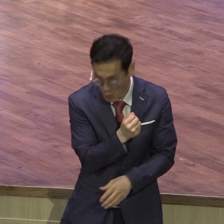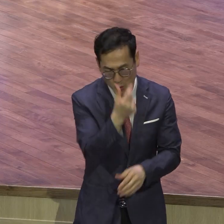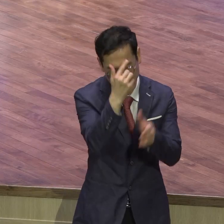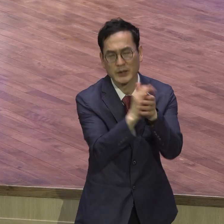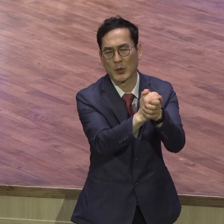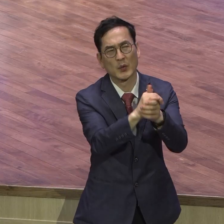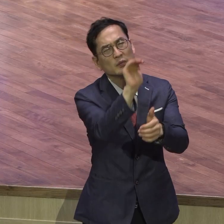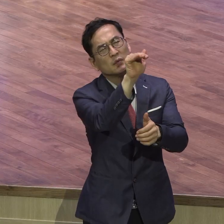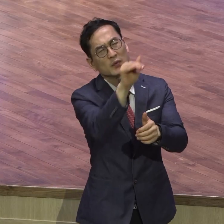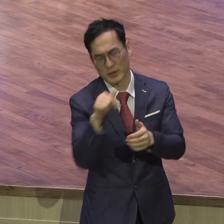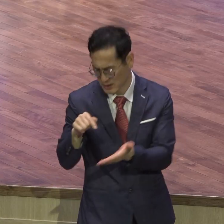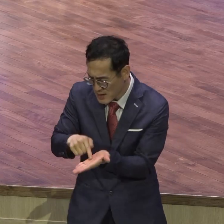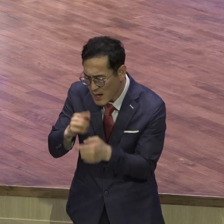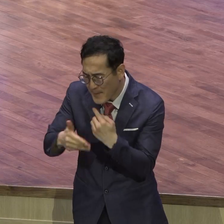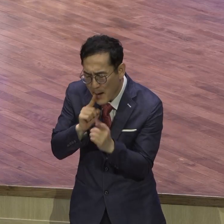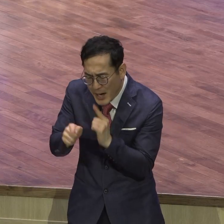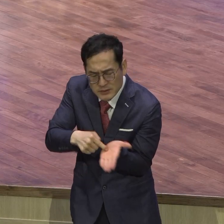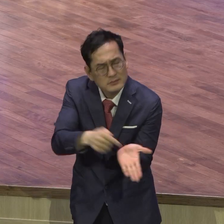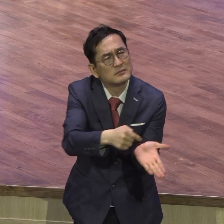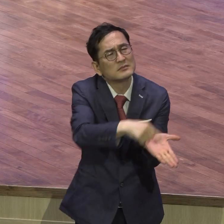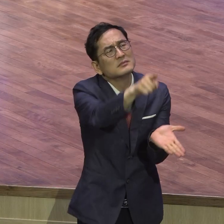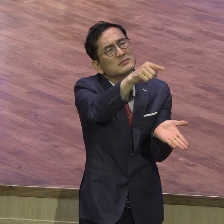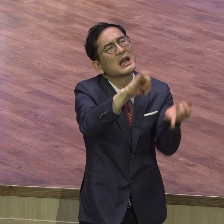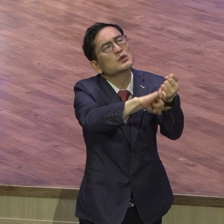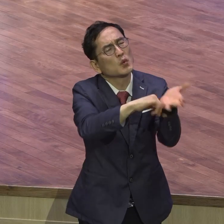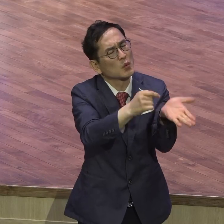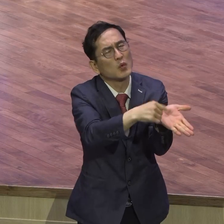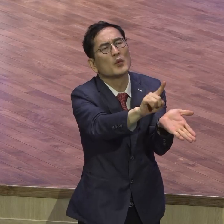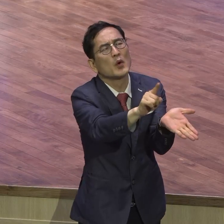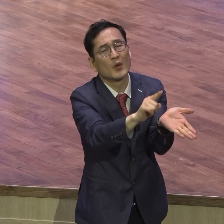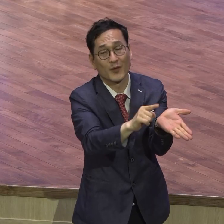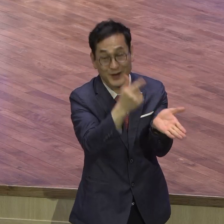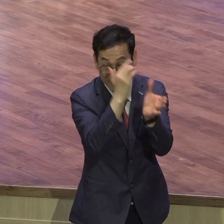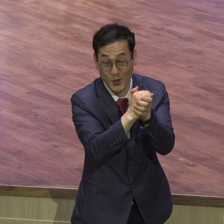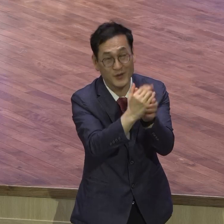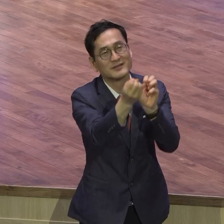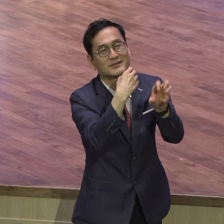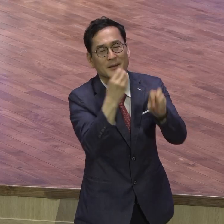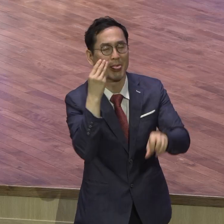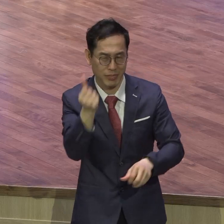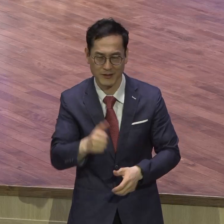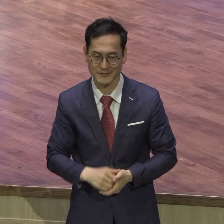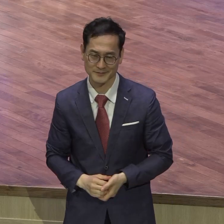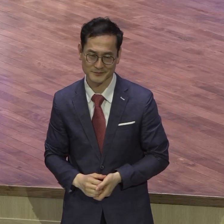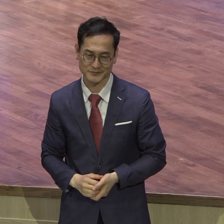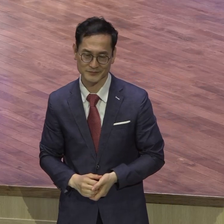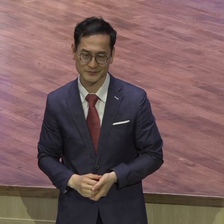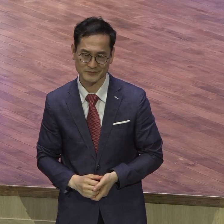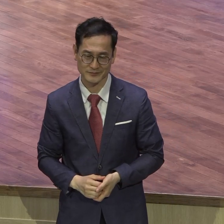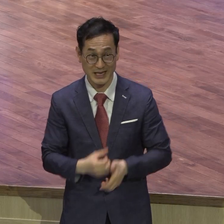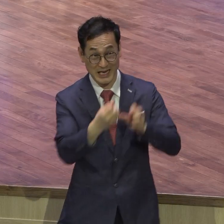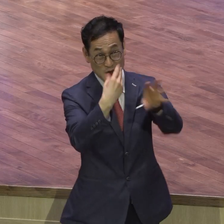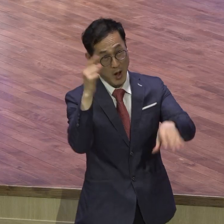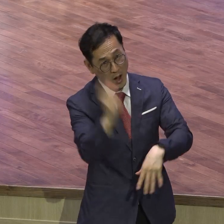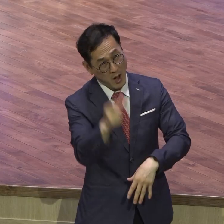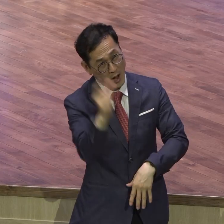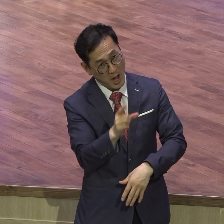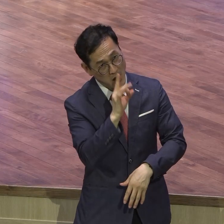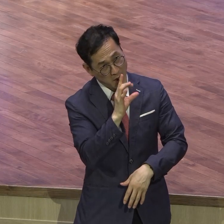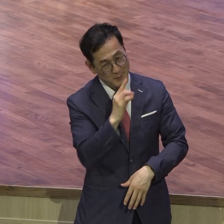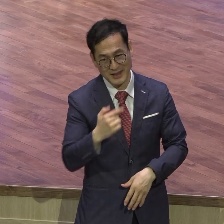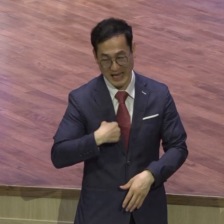기도라 은약 기도 기도로 같은 기도가 아니잖아요 거의 기도 응답 못 받는 사람들은요 자기 생각에 빠져 자기 생각을